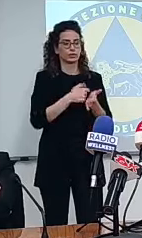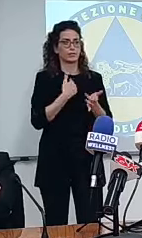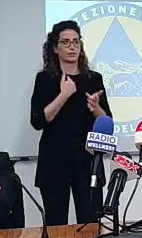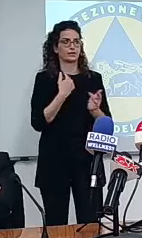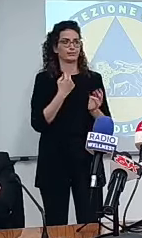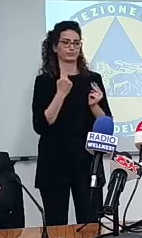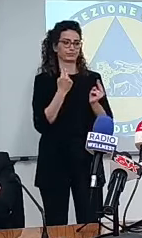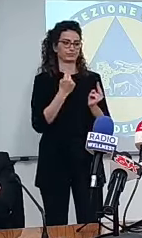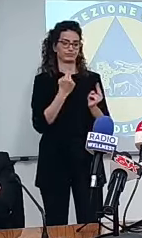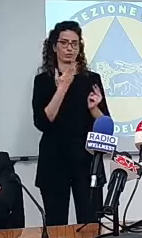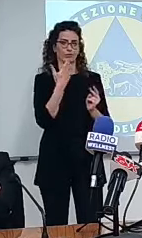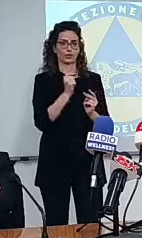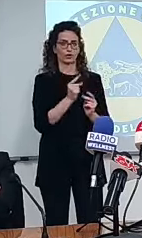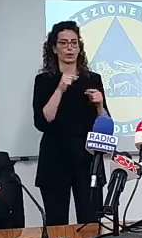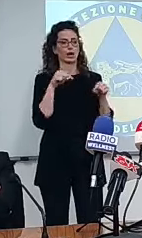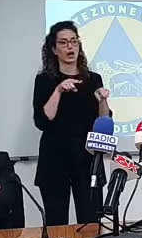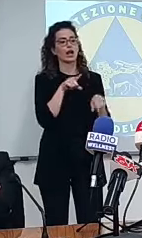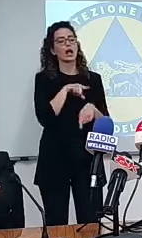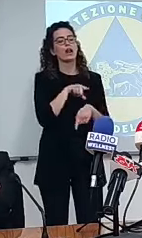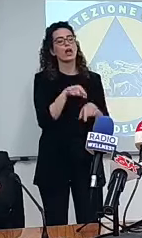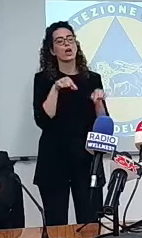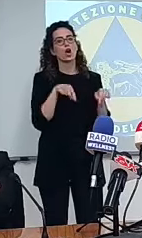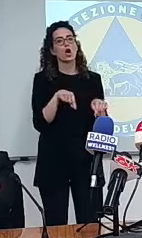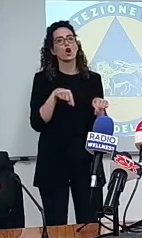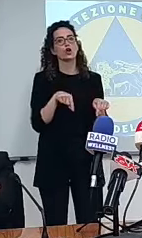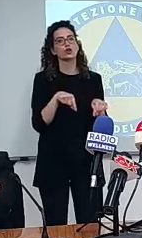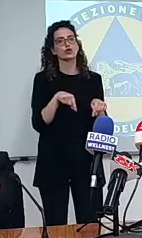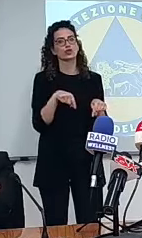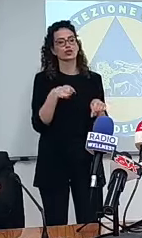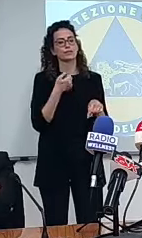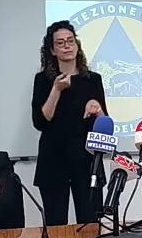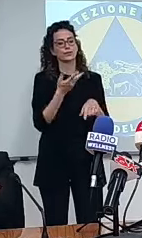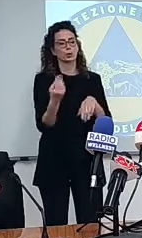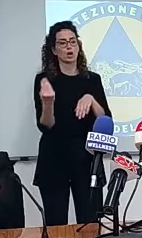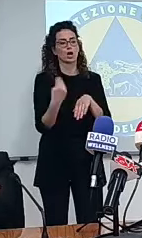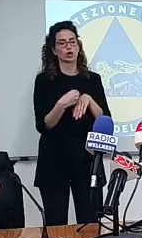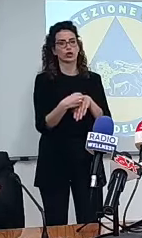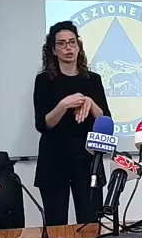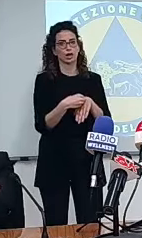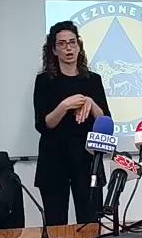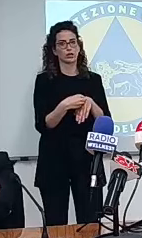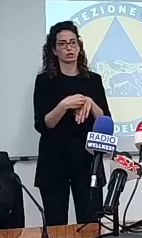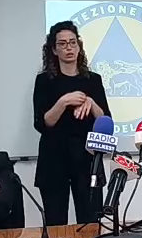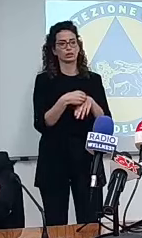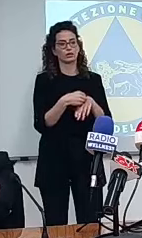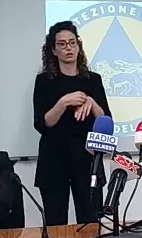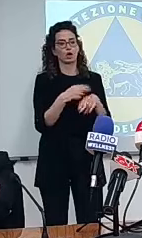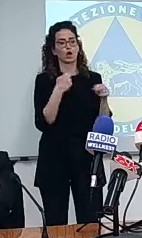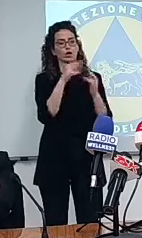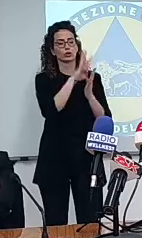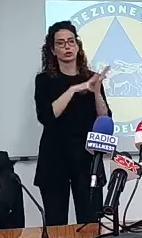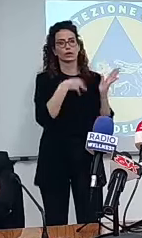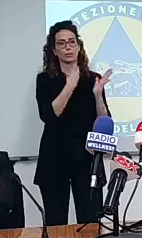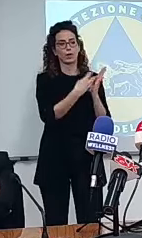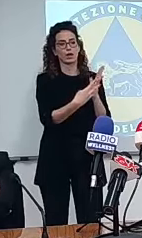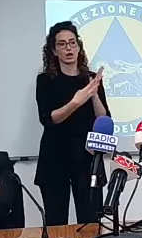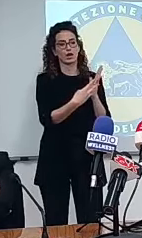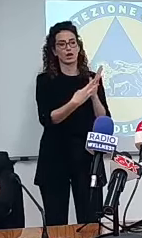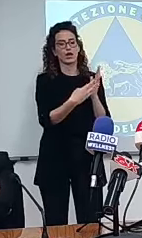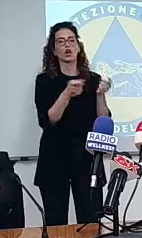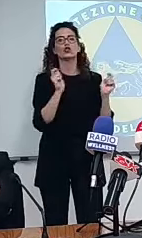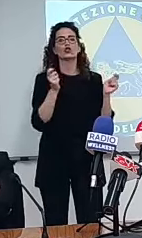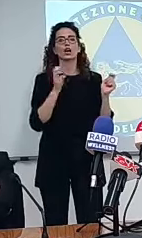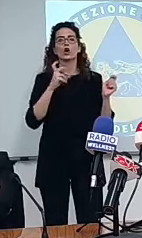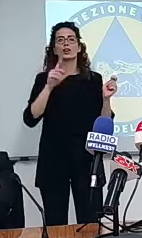lei oggi ha corretto, dando dei dati aggiornati, le tabelle che il Corriere della Sera ha